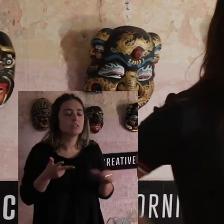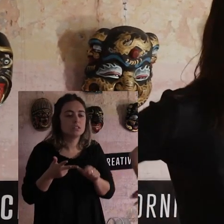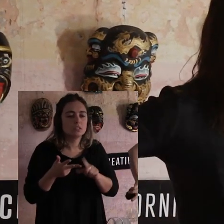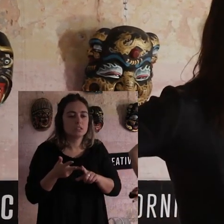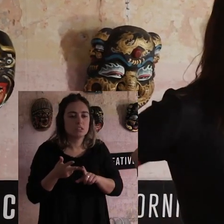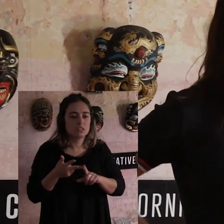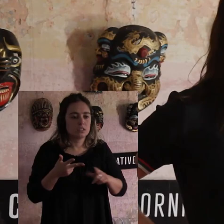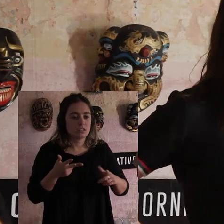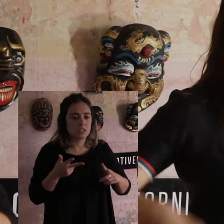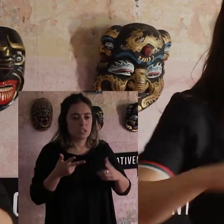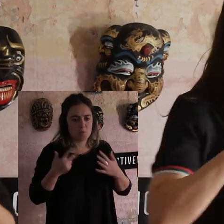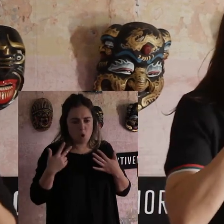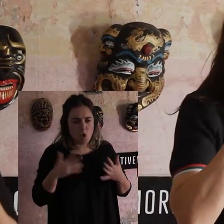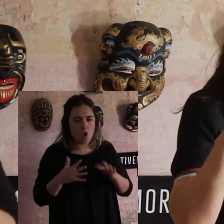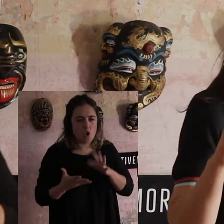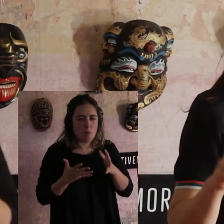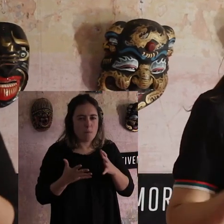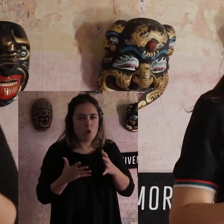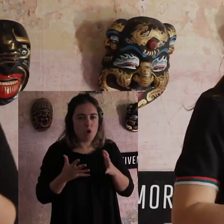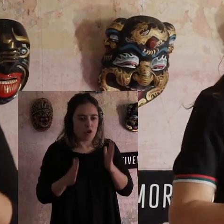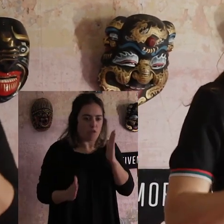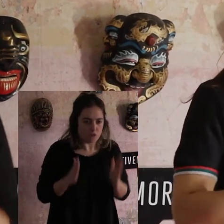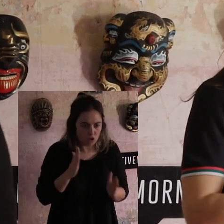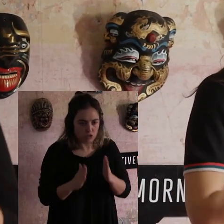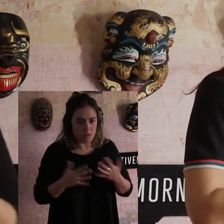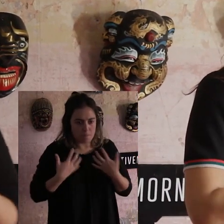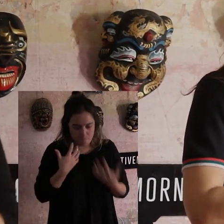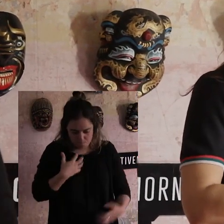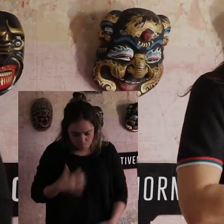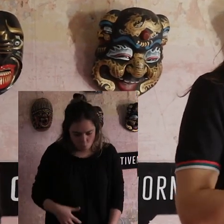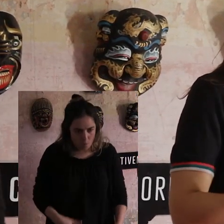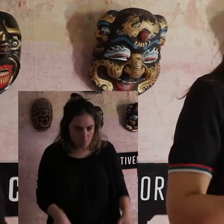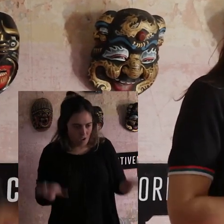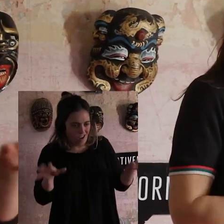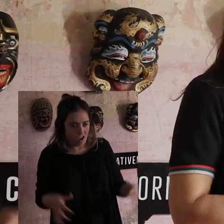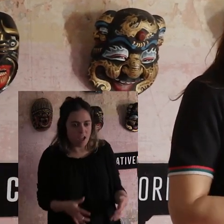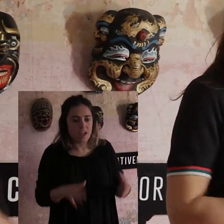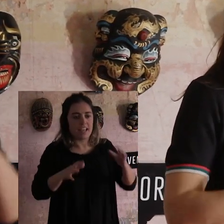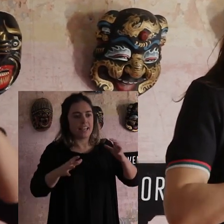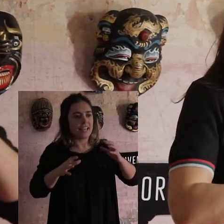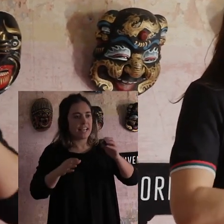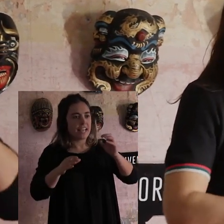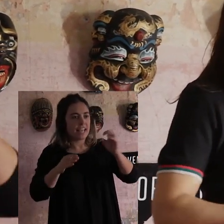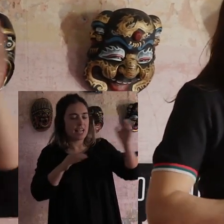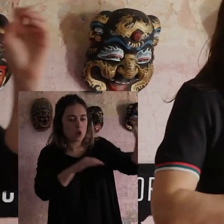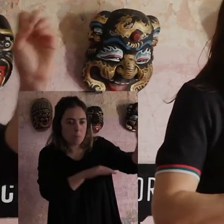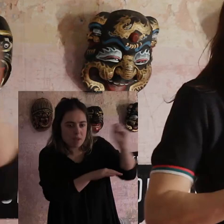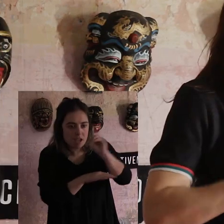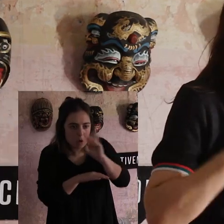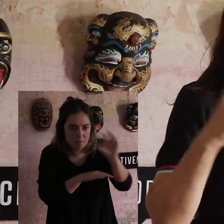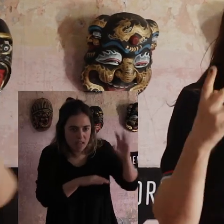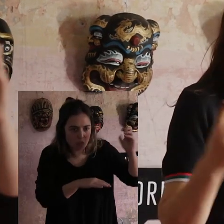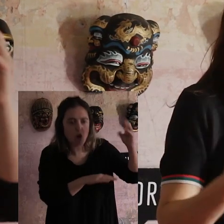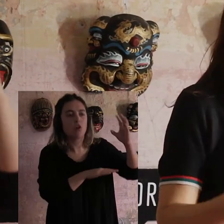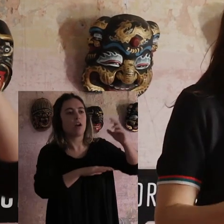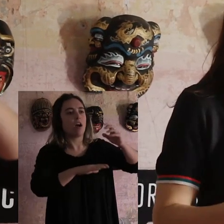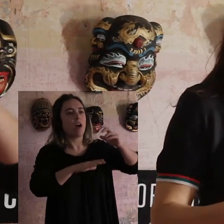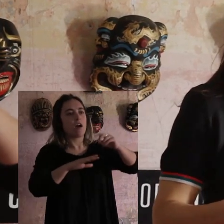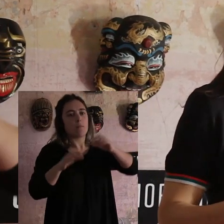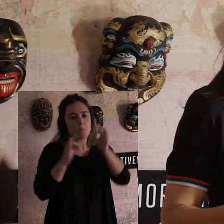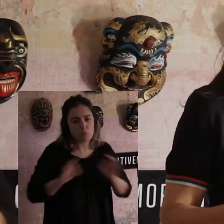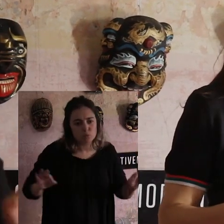todo lo del vestido que hizo, todo lo robotizado, la iluminadora, músicos, bailarines, todos una